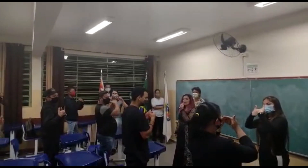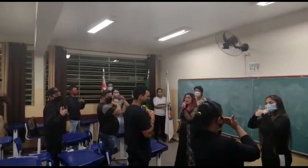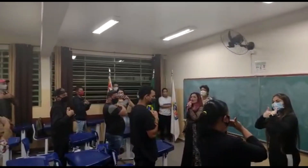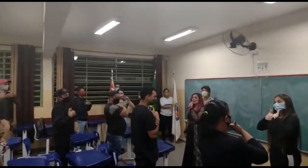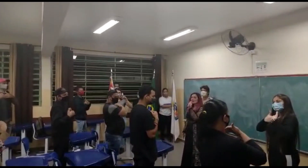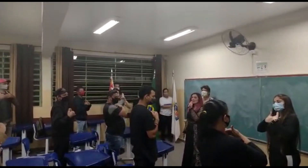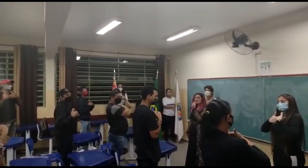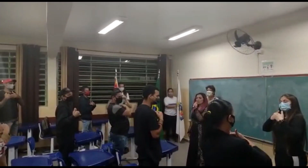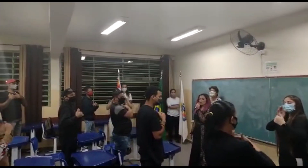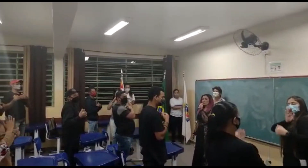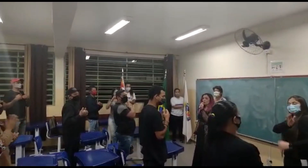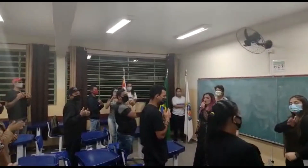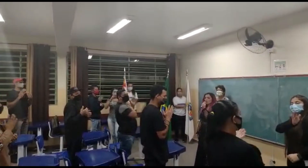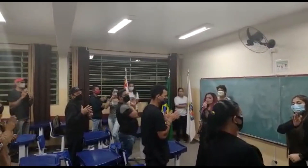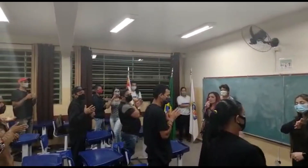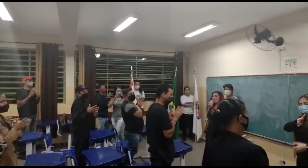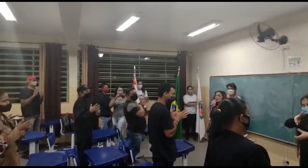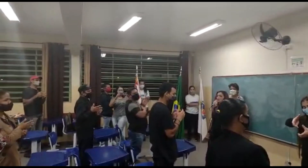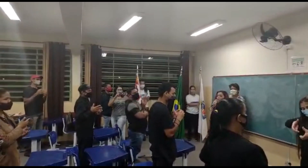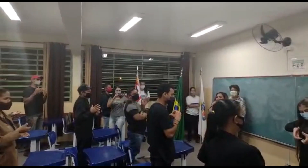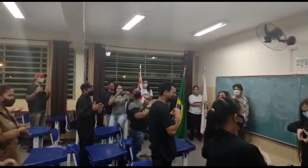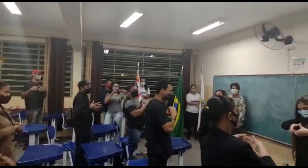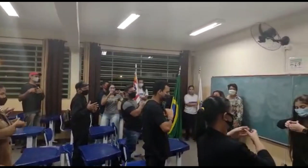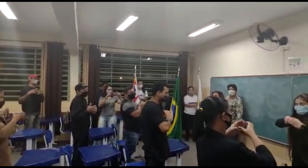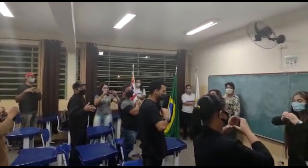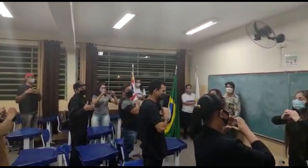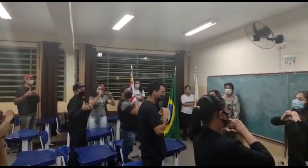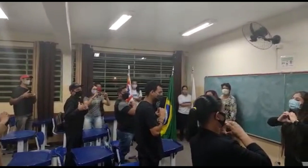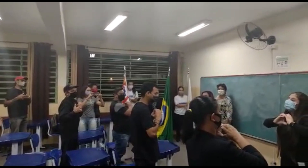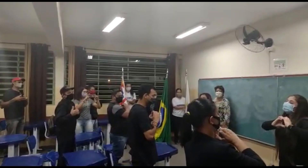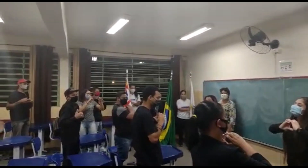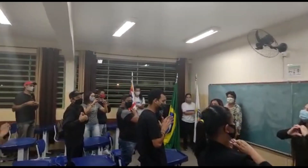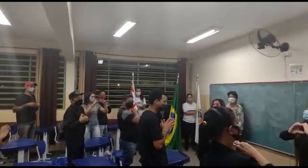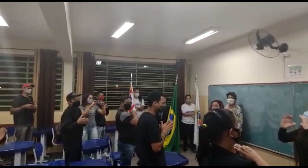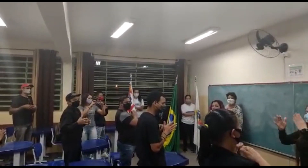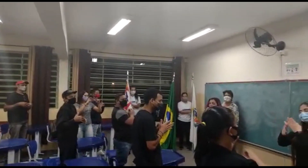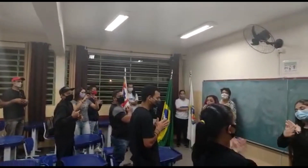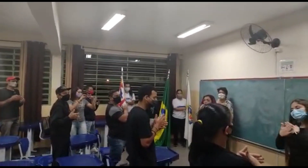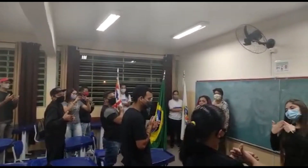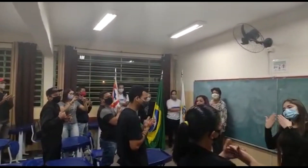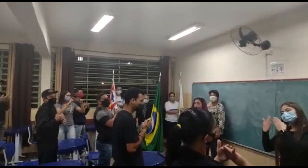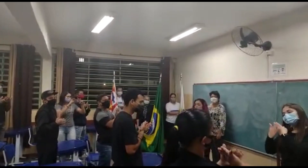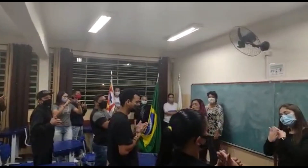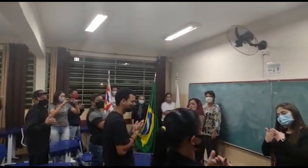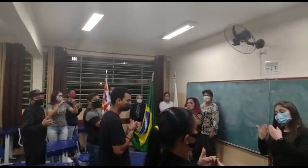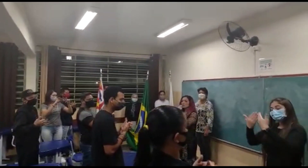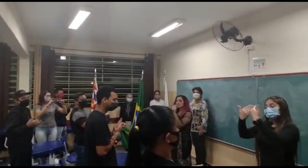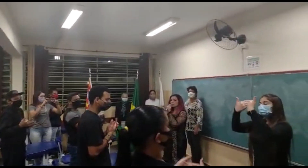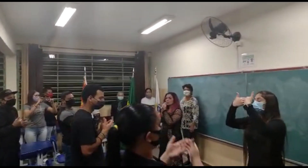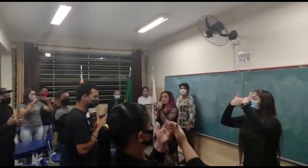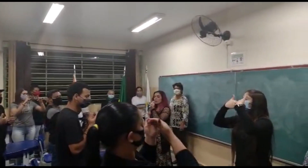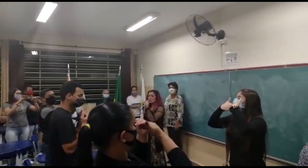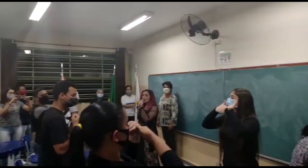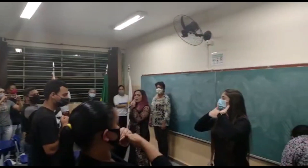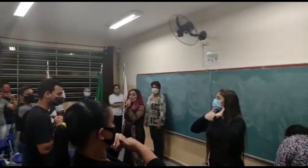carga, o coração do teu alfoge A tendura